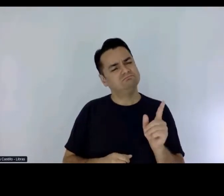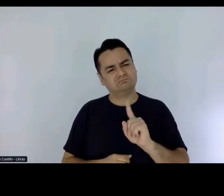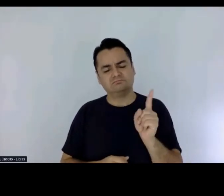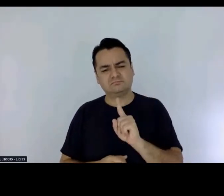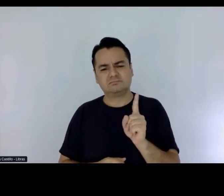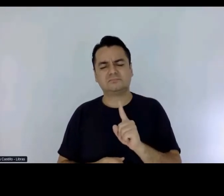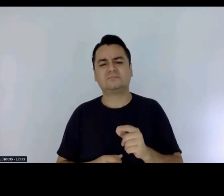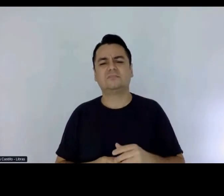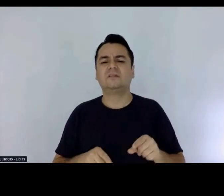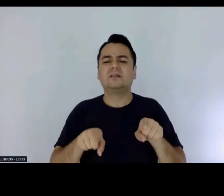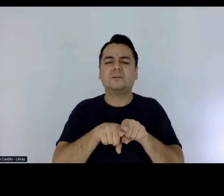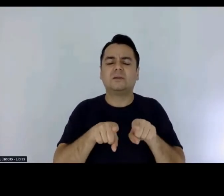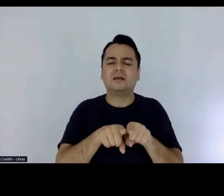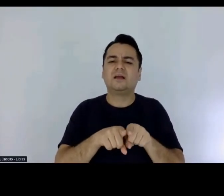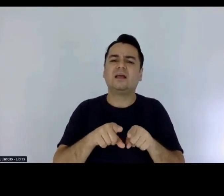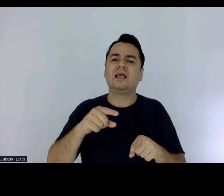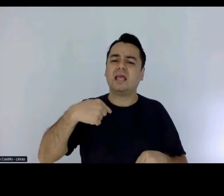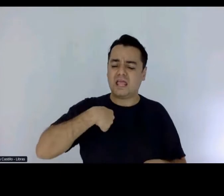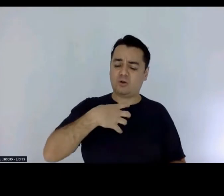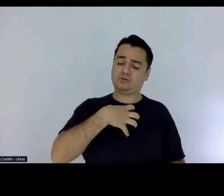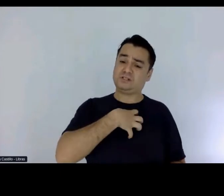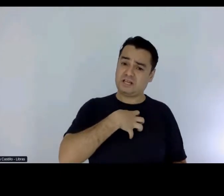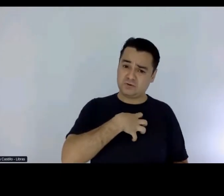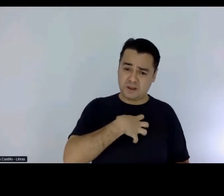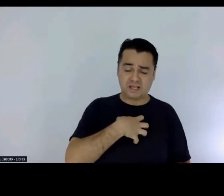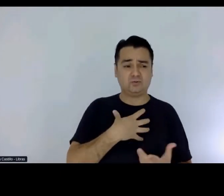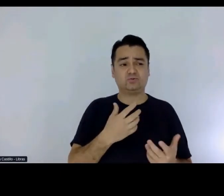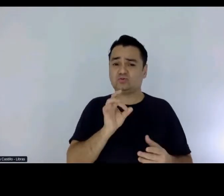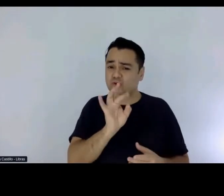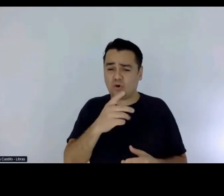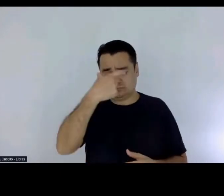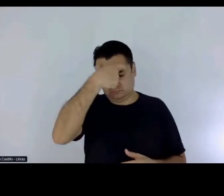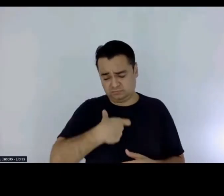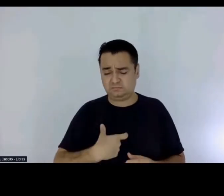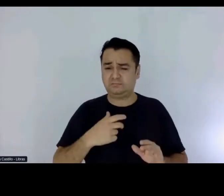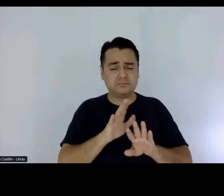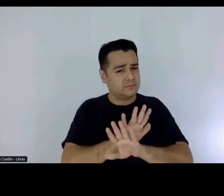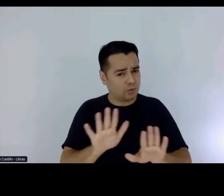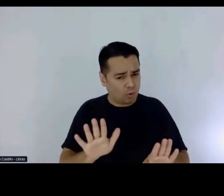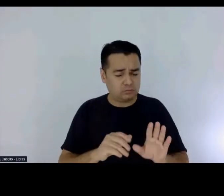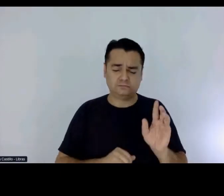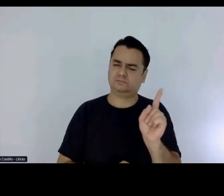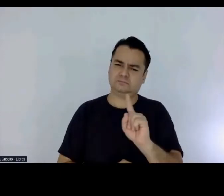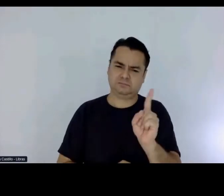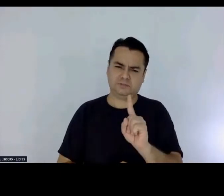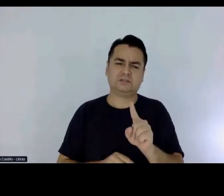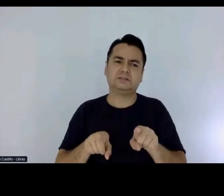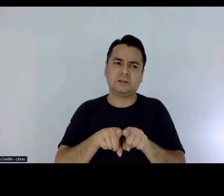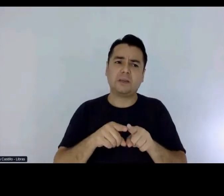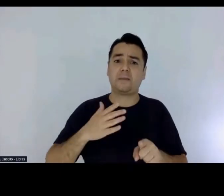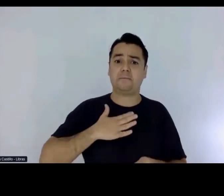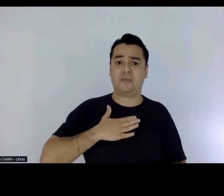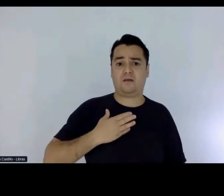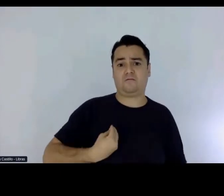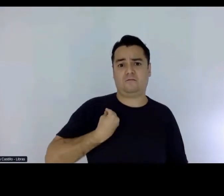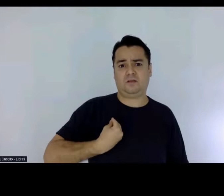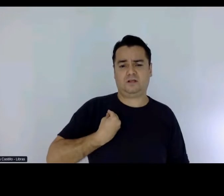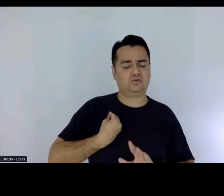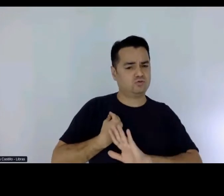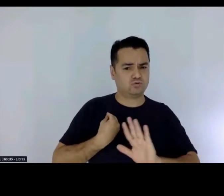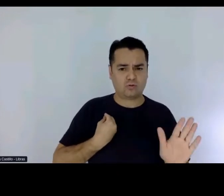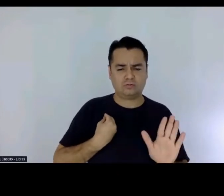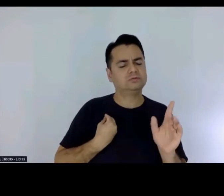não trata somente do que eu sinto, e não é ainda só sobre a minha vivência. Por outro